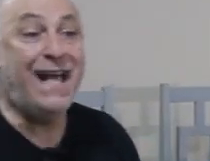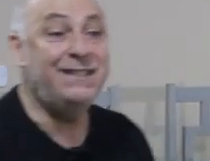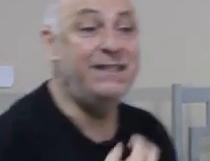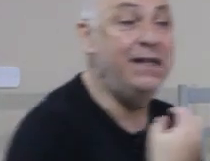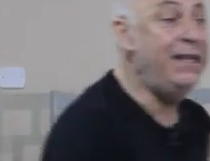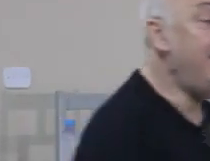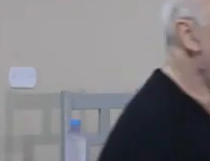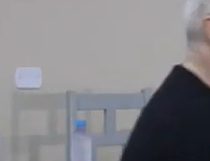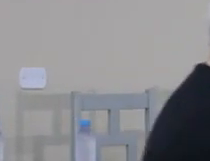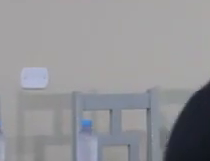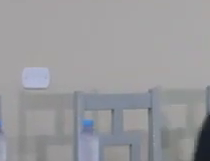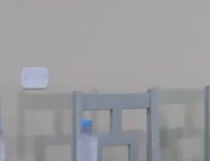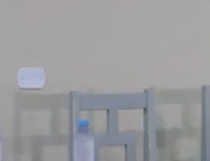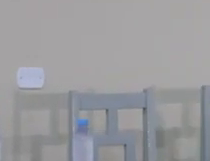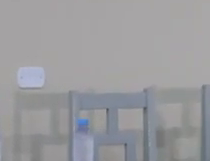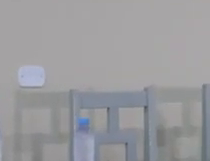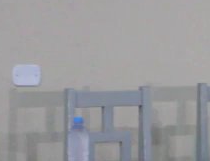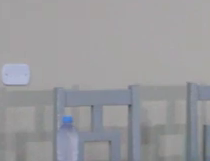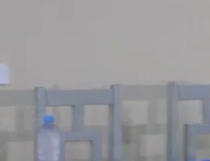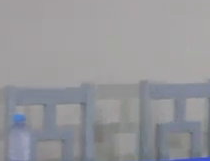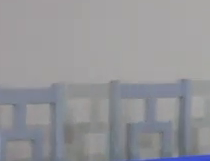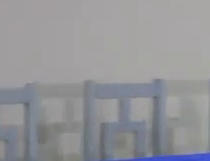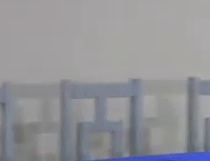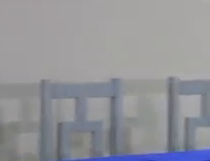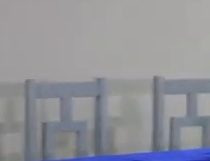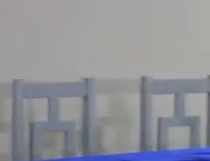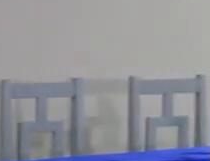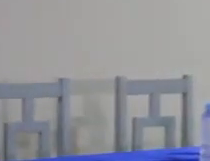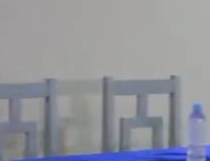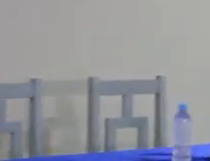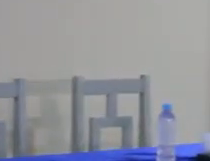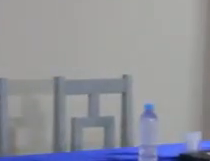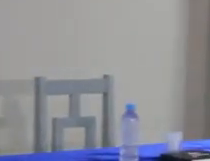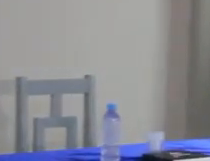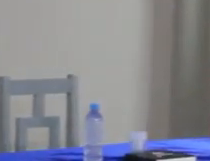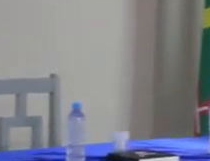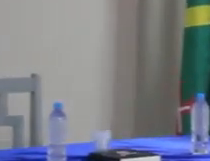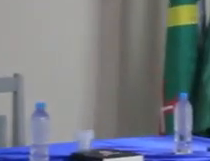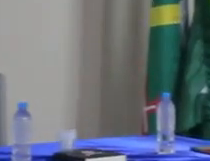um facilitador daquilo que eu queria